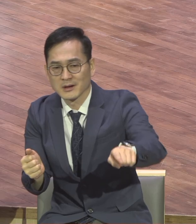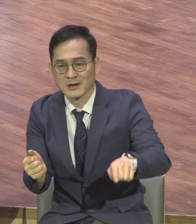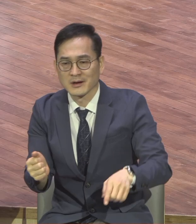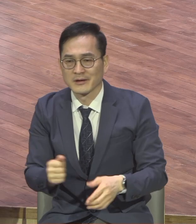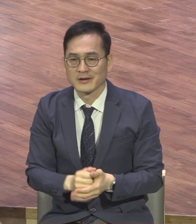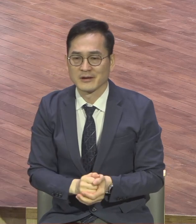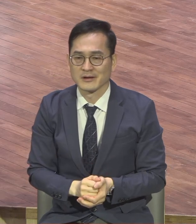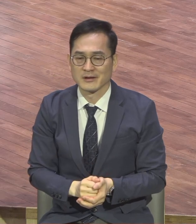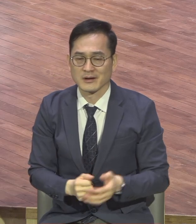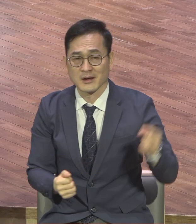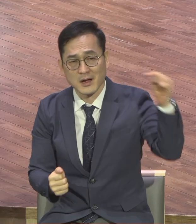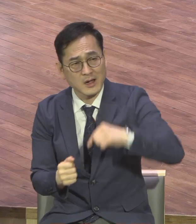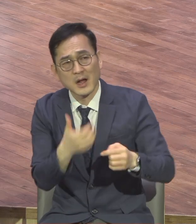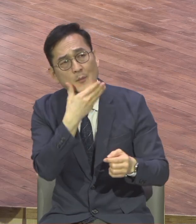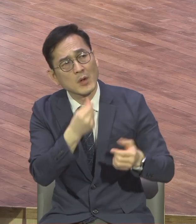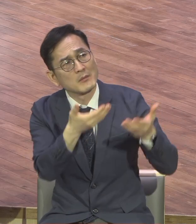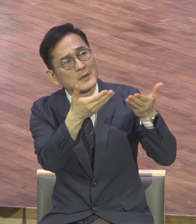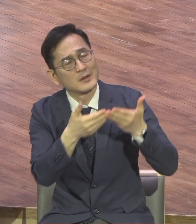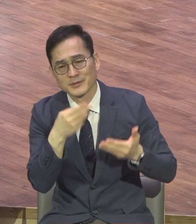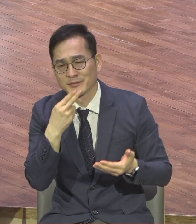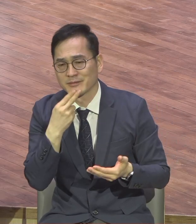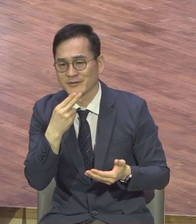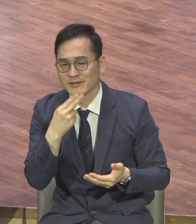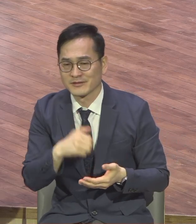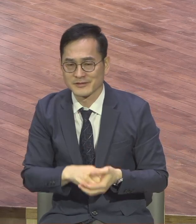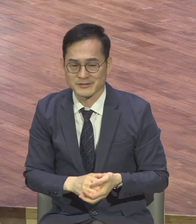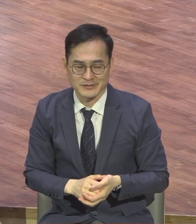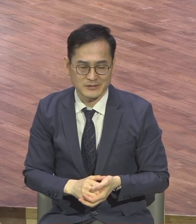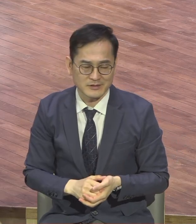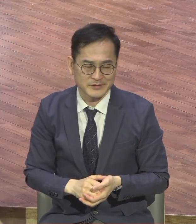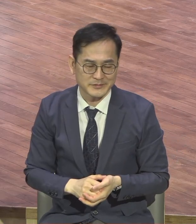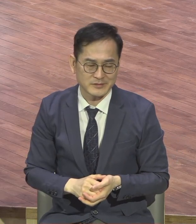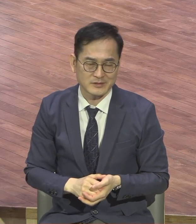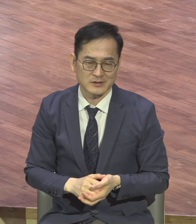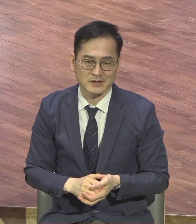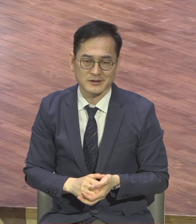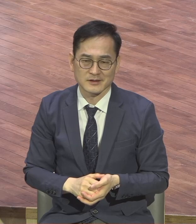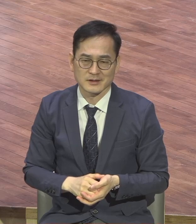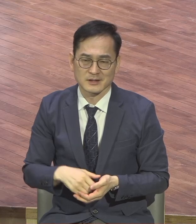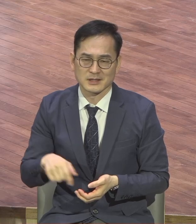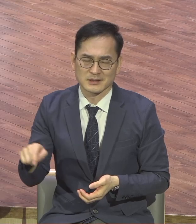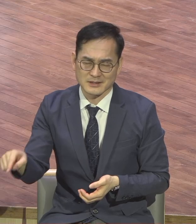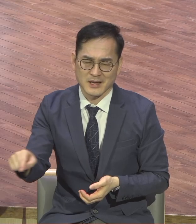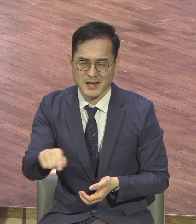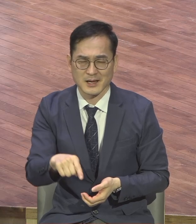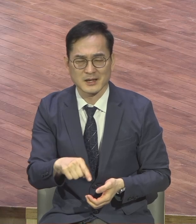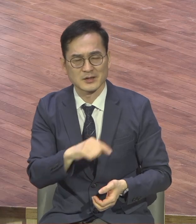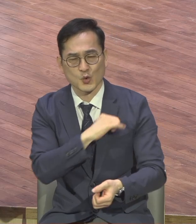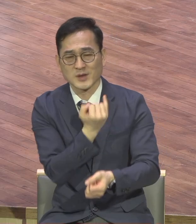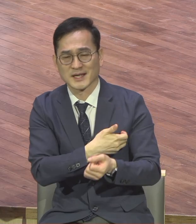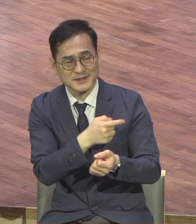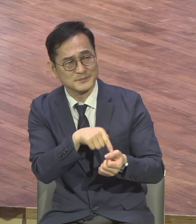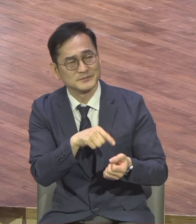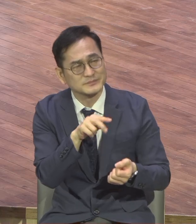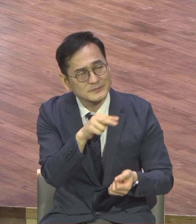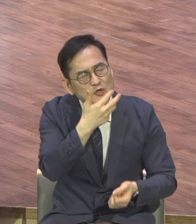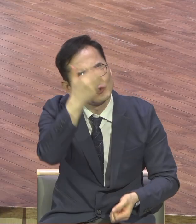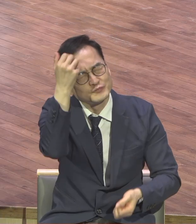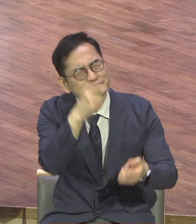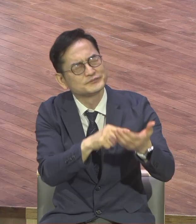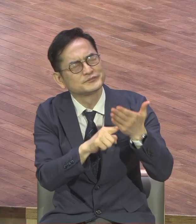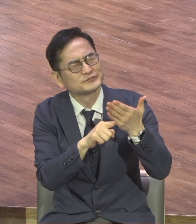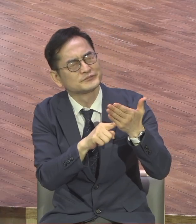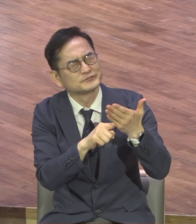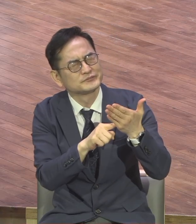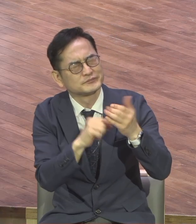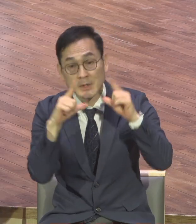못 얻어놓고 졸다가 나온 교인들은 끄붕해가지고 그냥 기어나오더래. 기어나와. 그래서 권사님이 꿈꾸고 나서부터 두 줄에